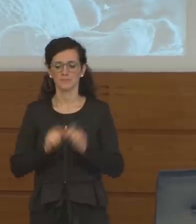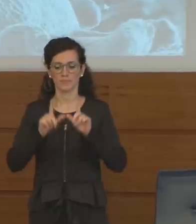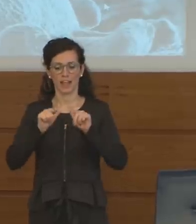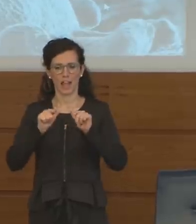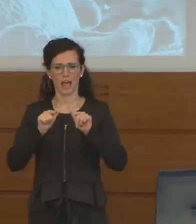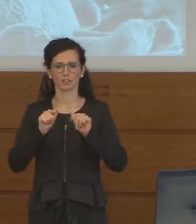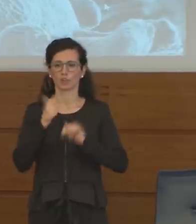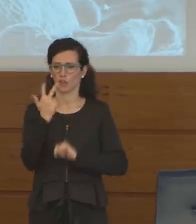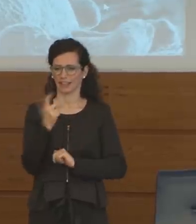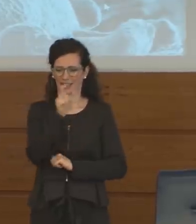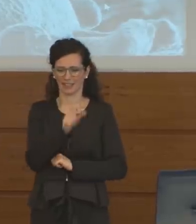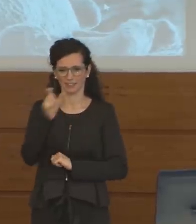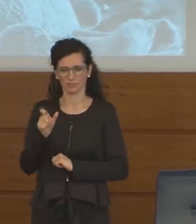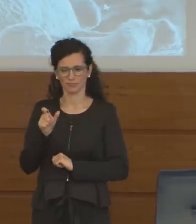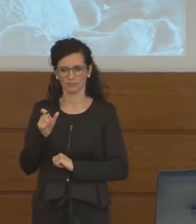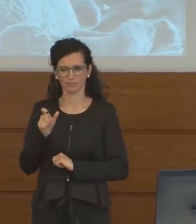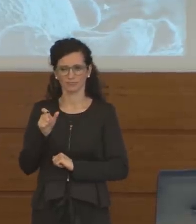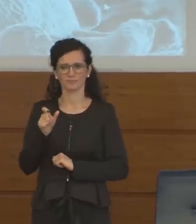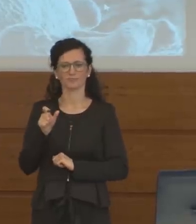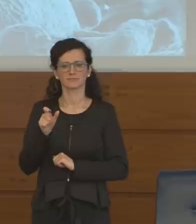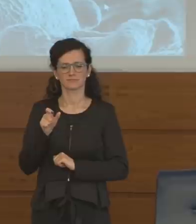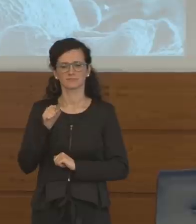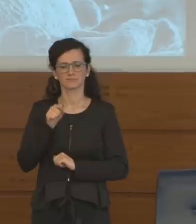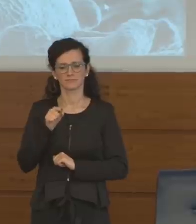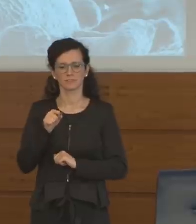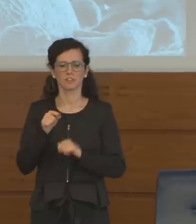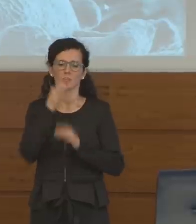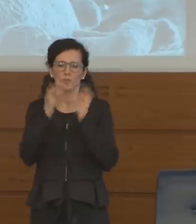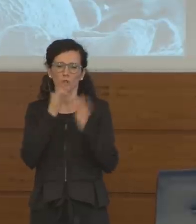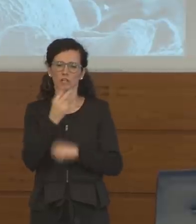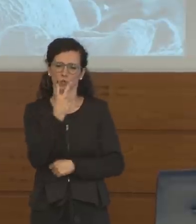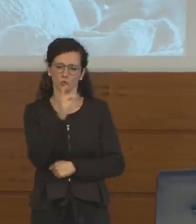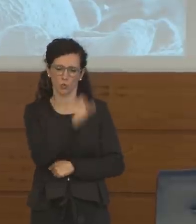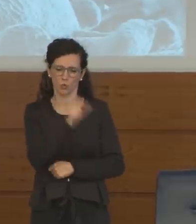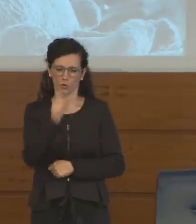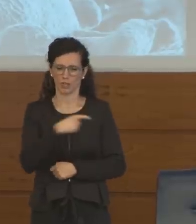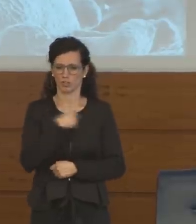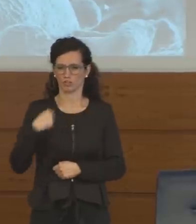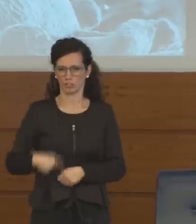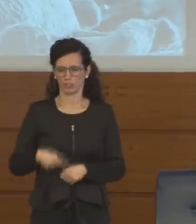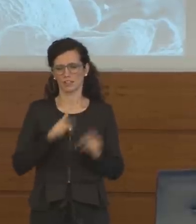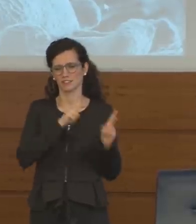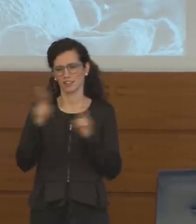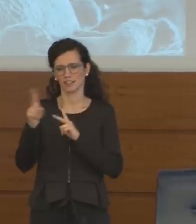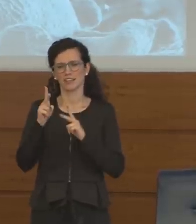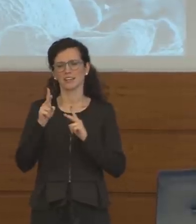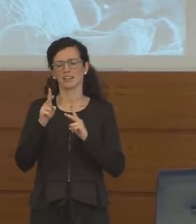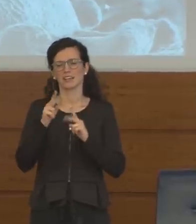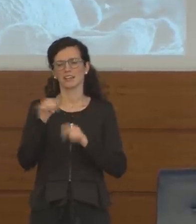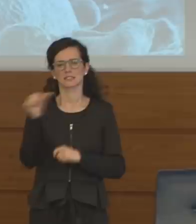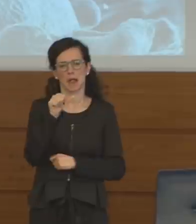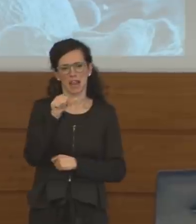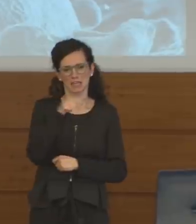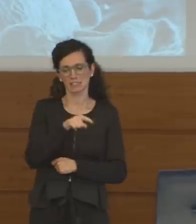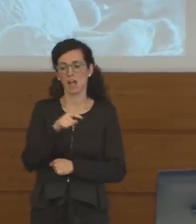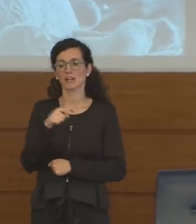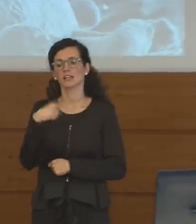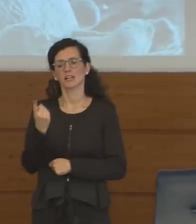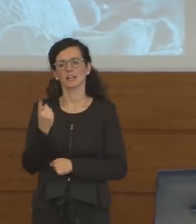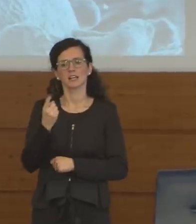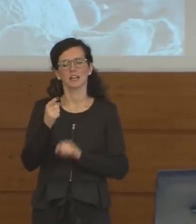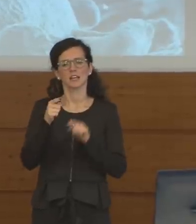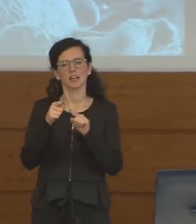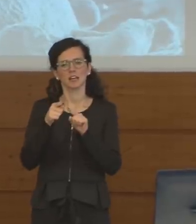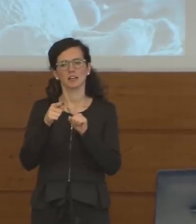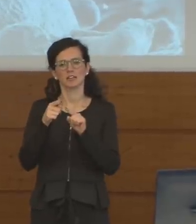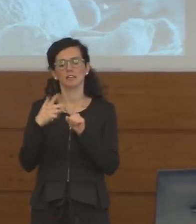Lazio le 3 unità, sono i due cinesi che sono ricoverati dallo Spallanzani, il ragazzo che è il ricercatore che